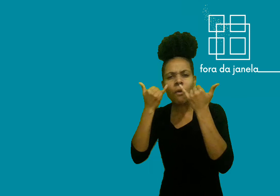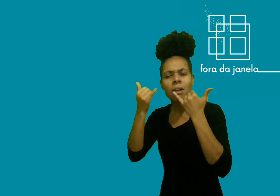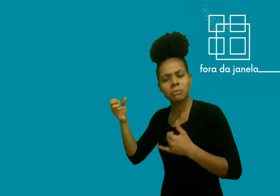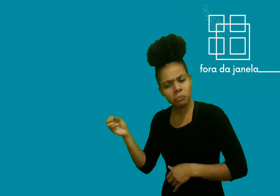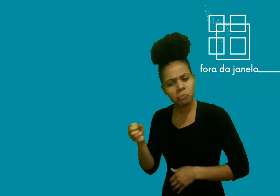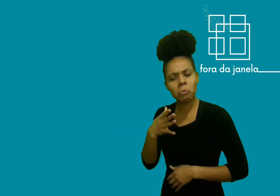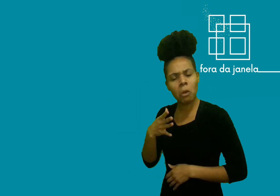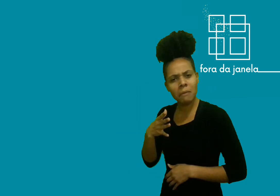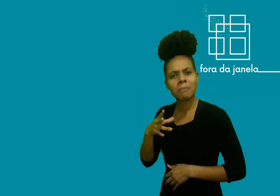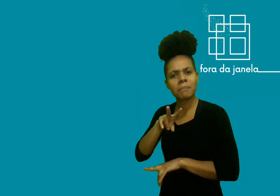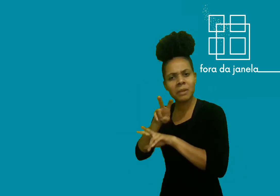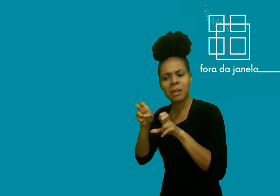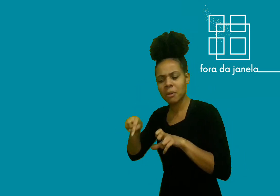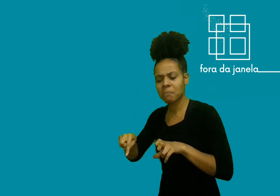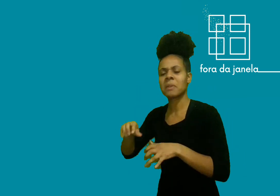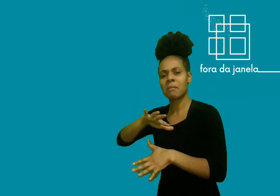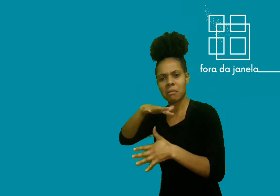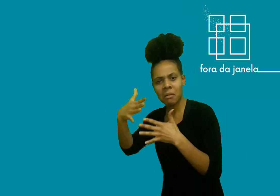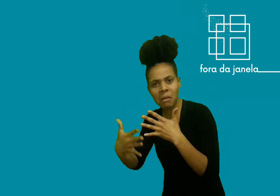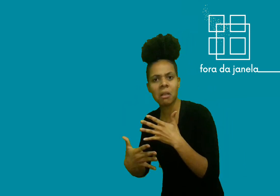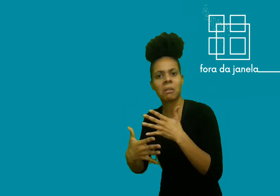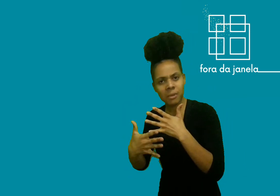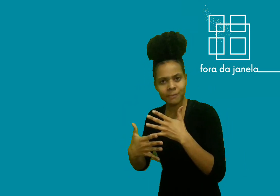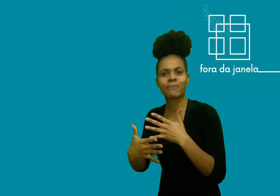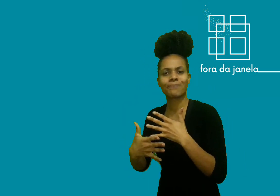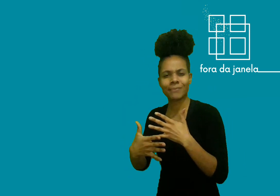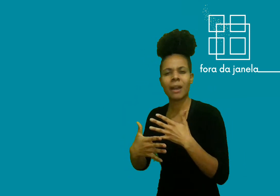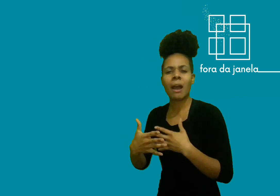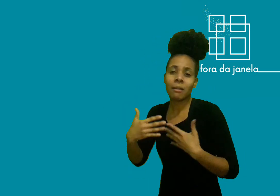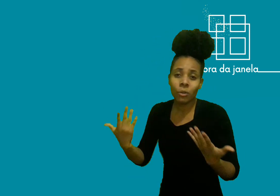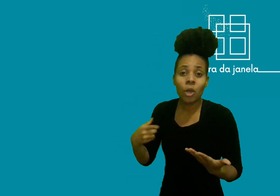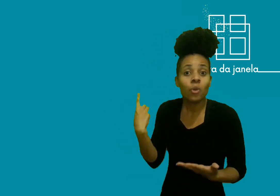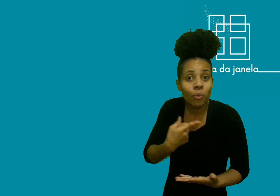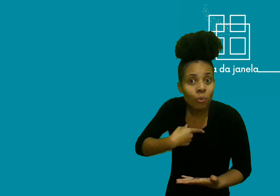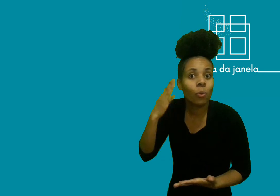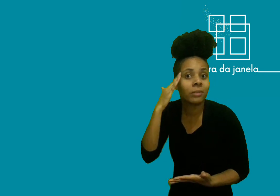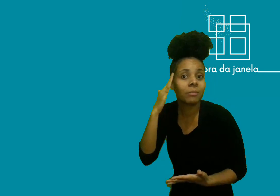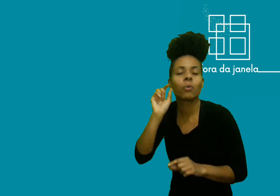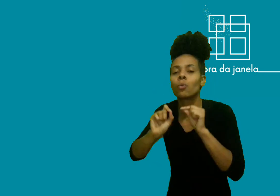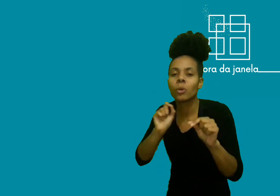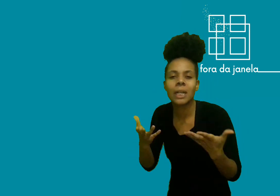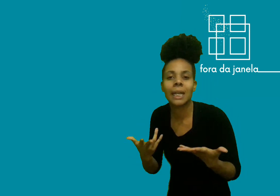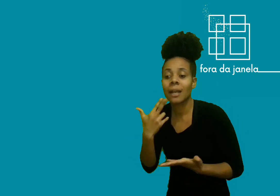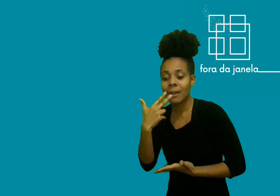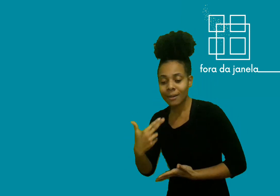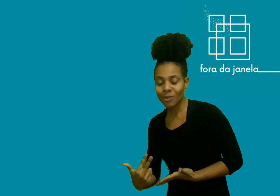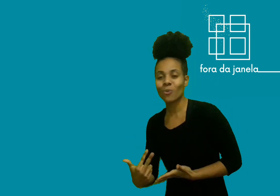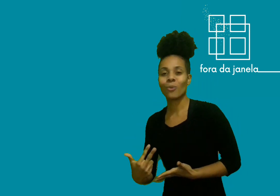Enfim. E eu acho interessante, aí você está trazendo muita informação aí nova para nós, né? E essa questão da Libras, por exemplo, nós